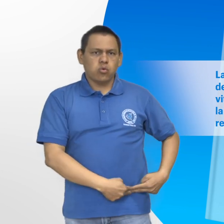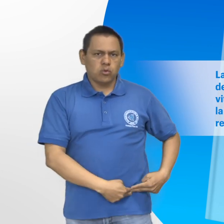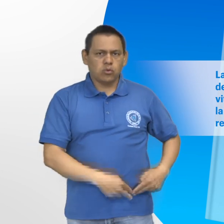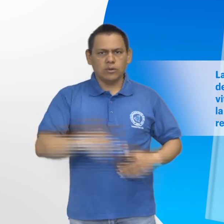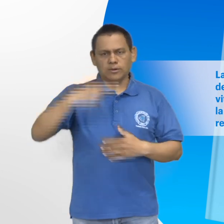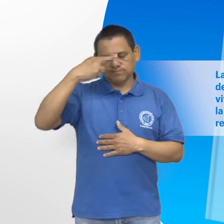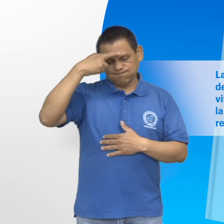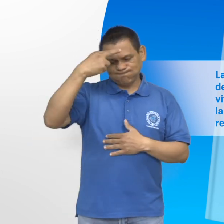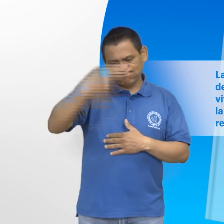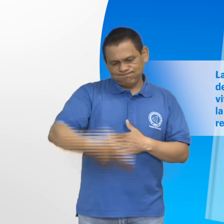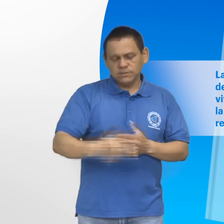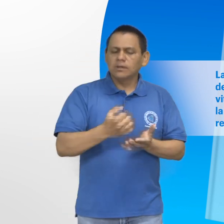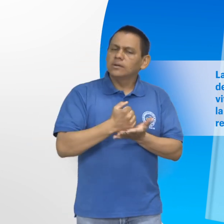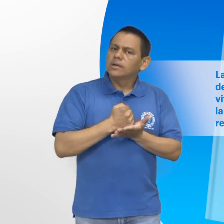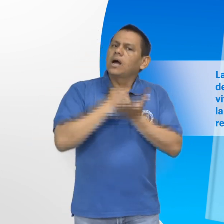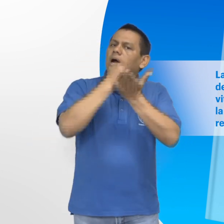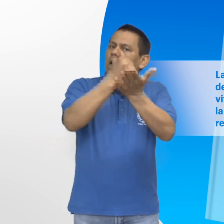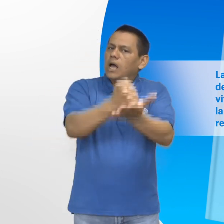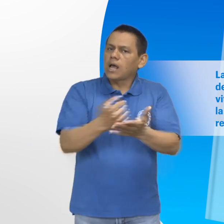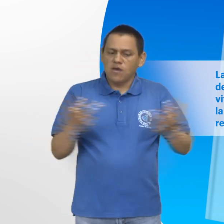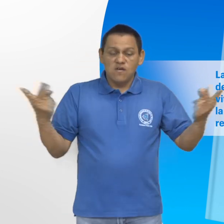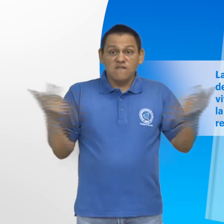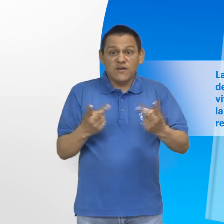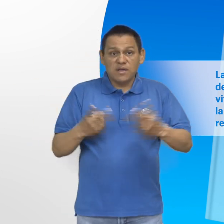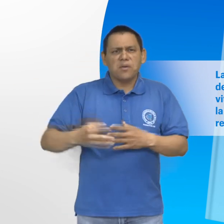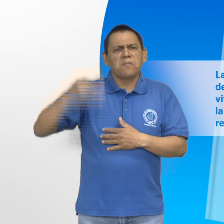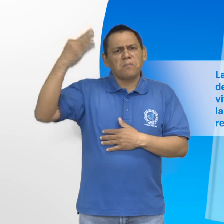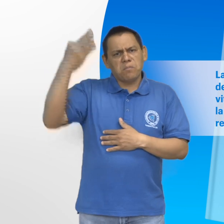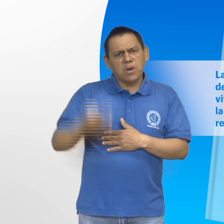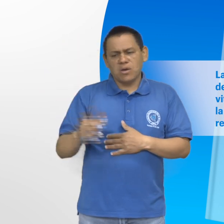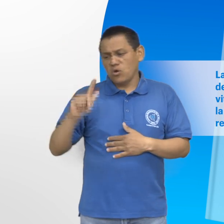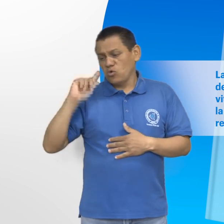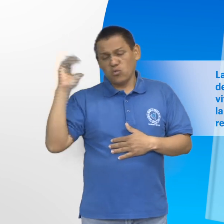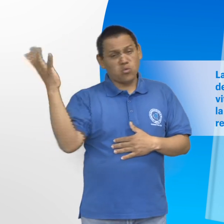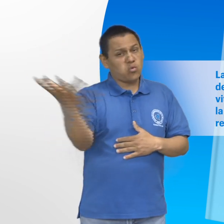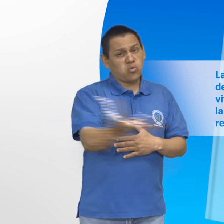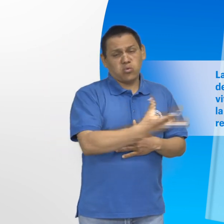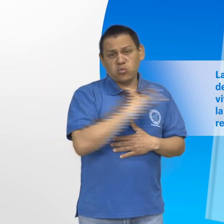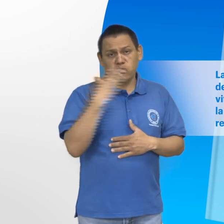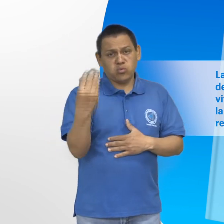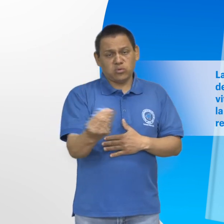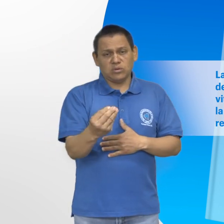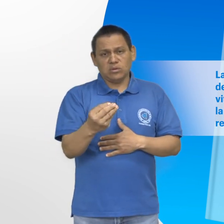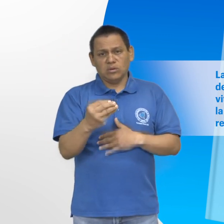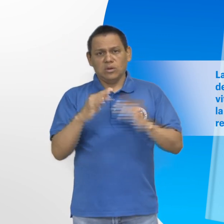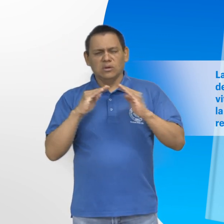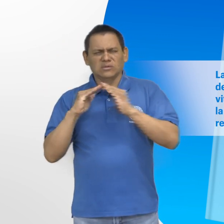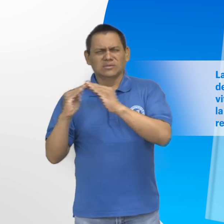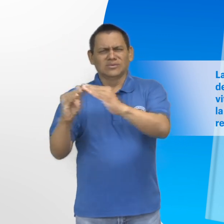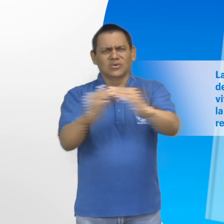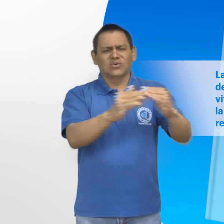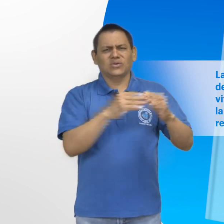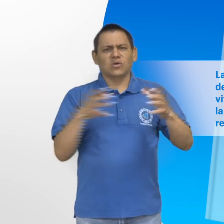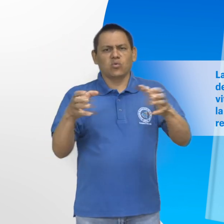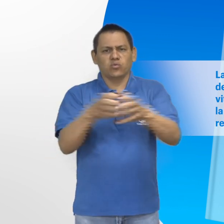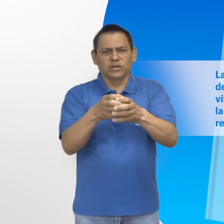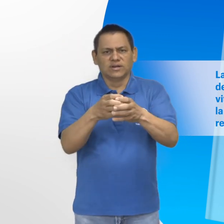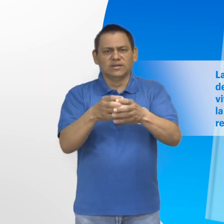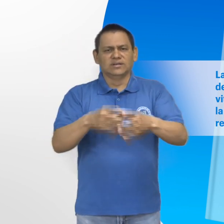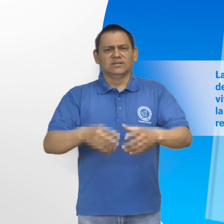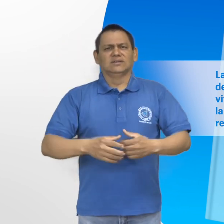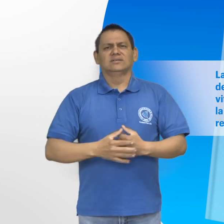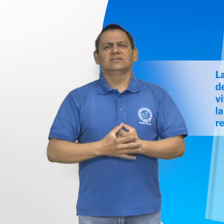la integridad de la Madre Tierra, la equidad social en la humanidad, el consumo responsable